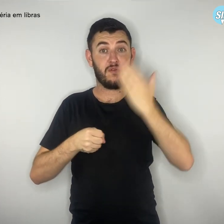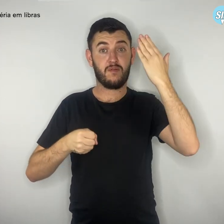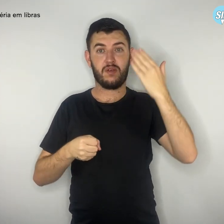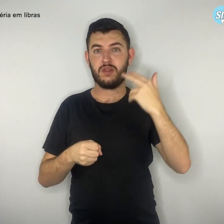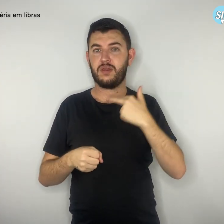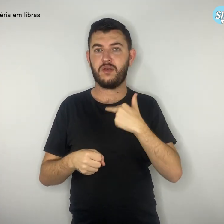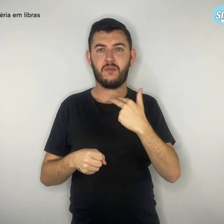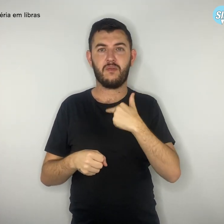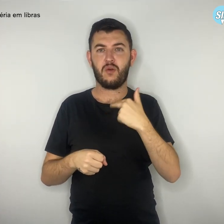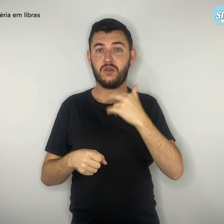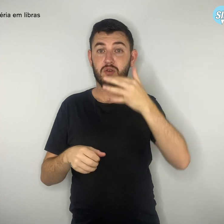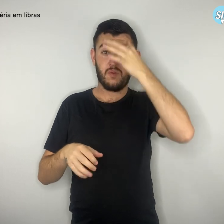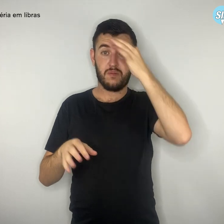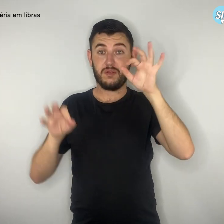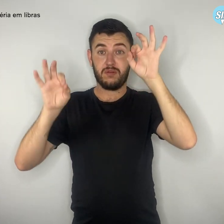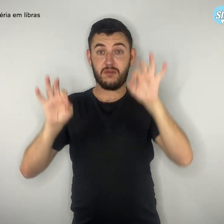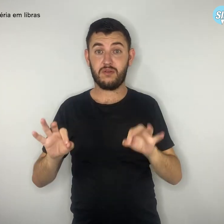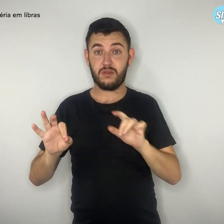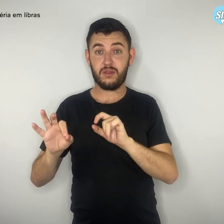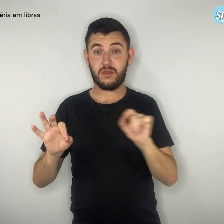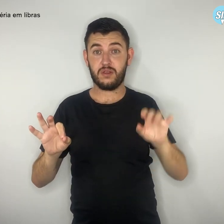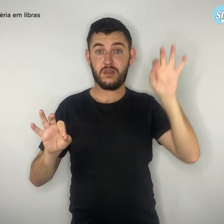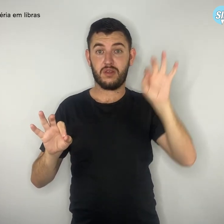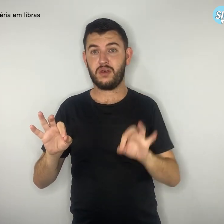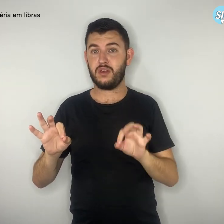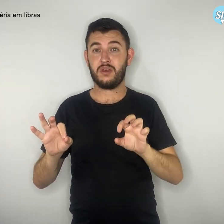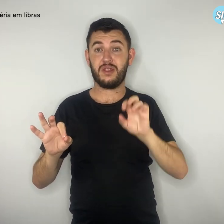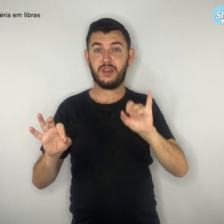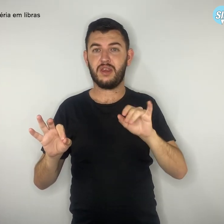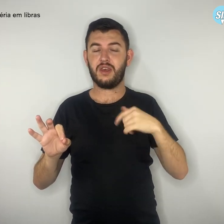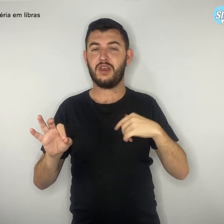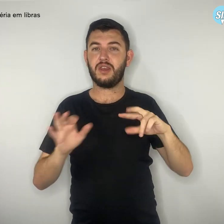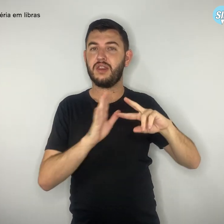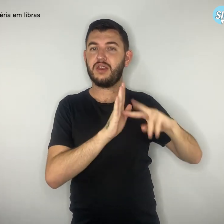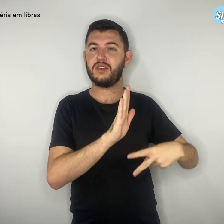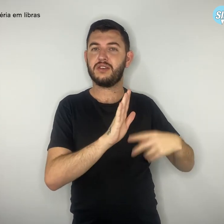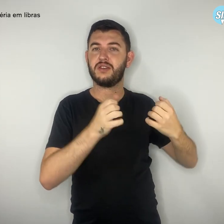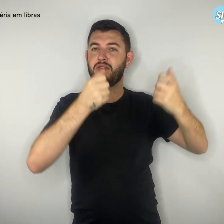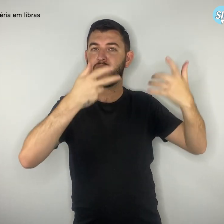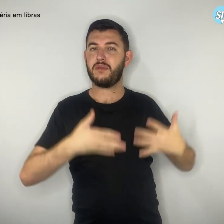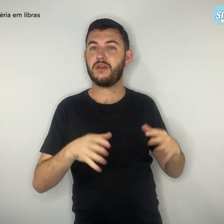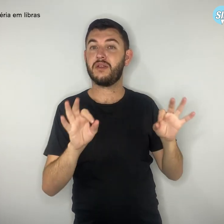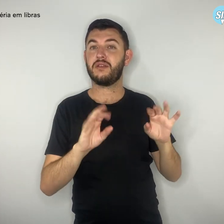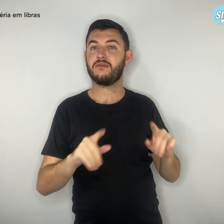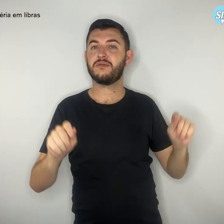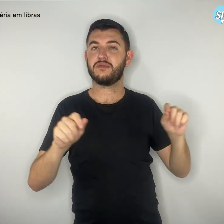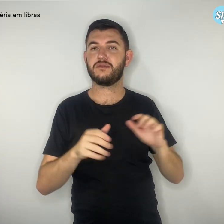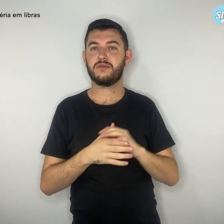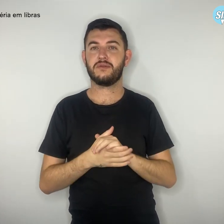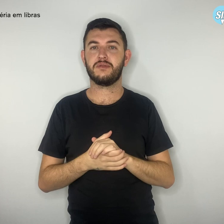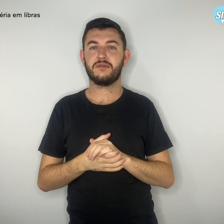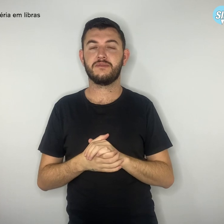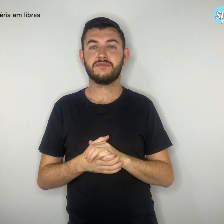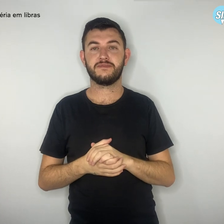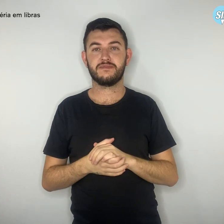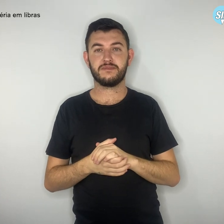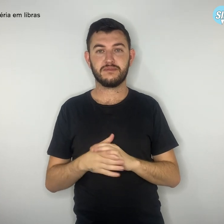não pode ser totalmente compreendido sem um entendimento disso. Corta